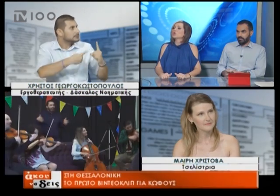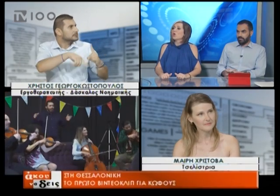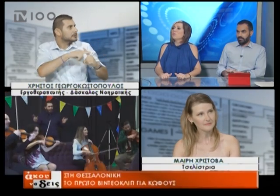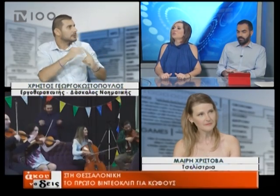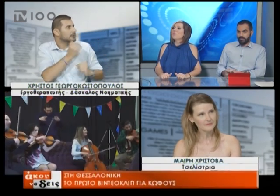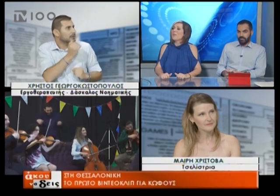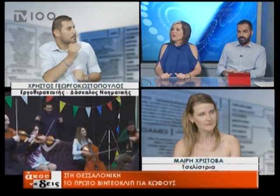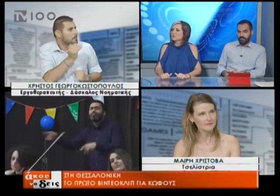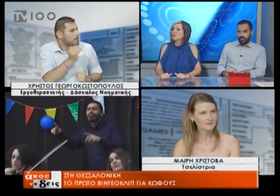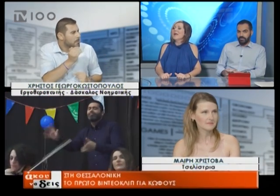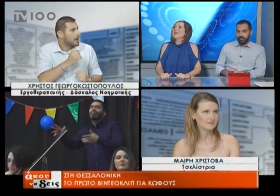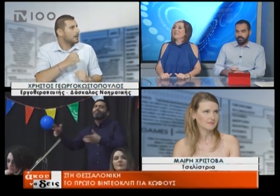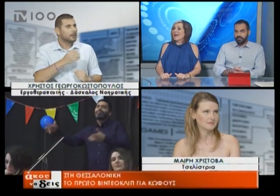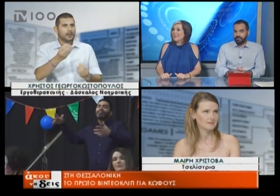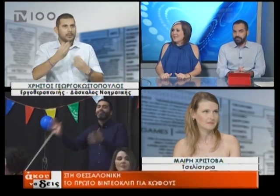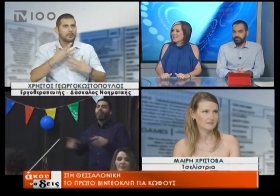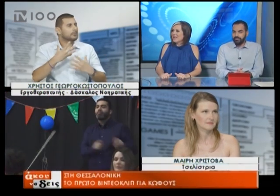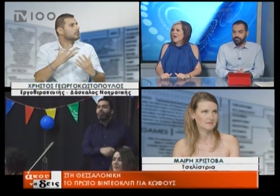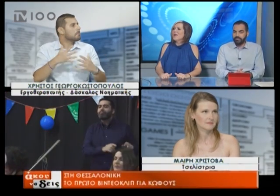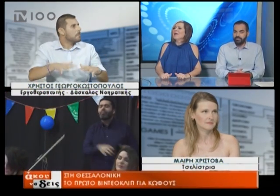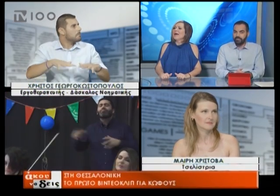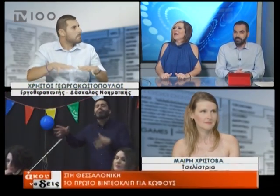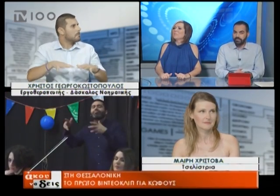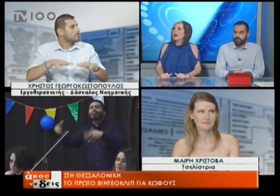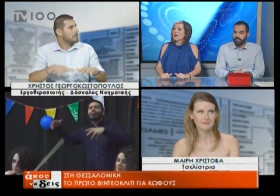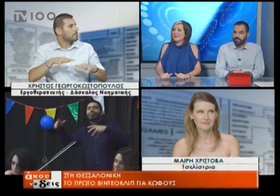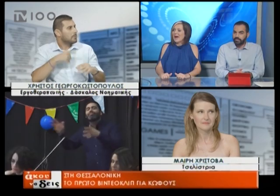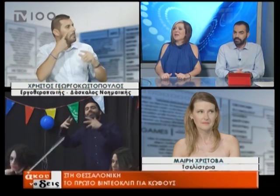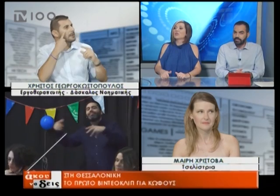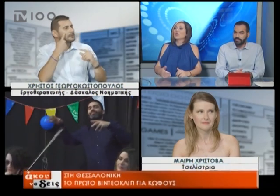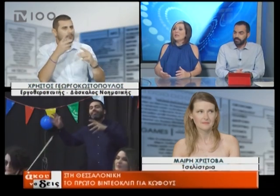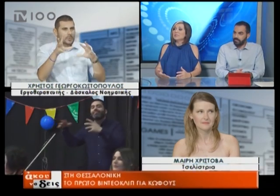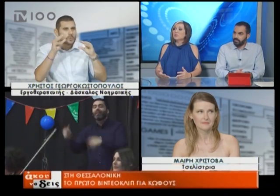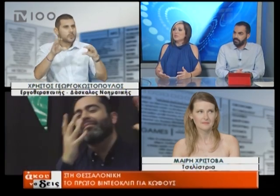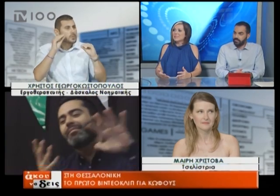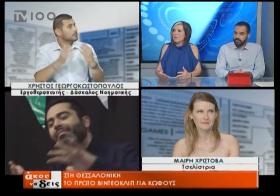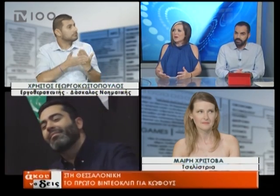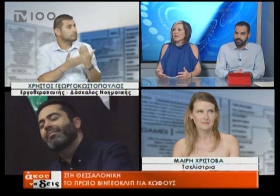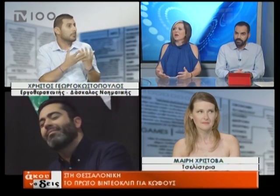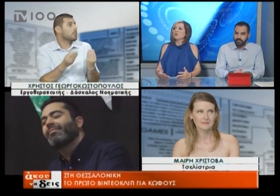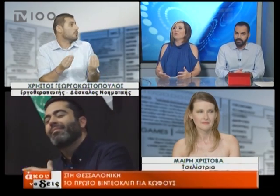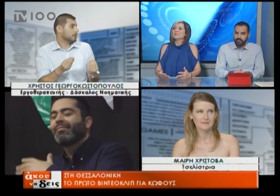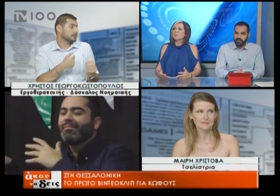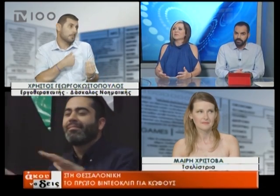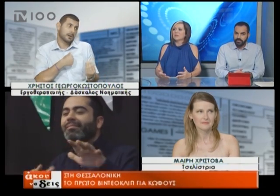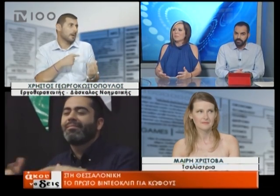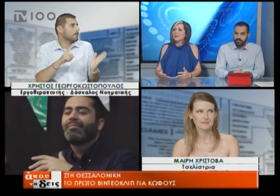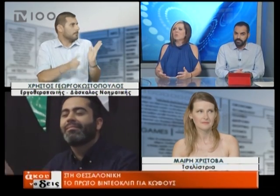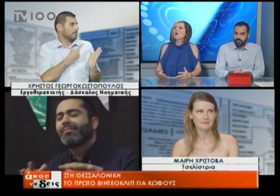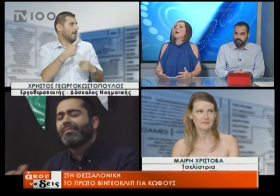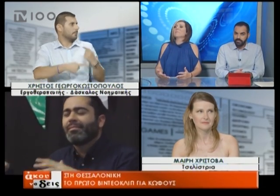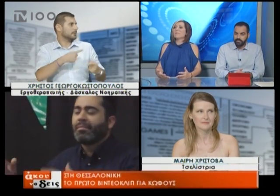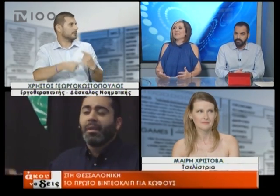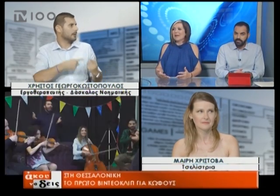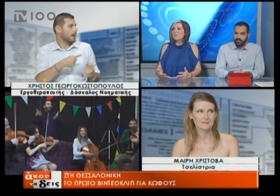ο τρόπος που παίζουν, η ταχύτητα, πραγματικά οι δονήσεις που εισέπρατα και αυτό που εισέπραξα με τα μάτια